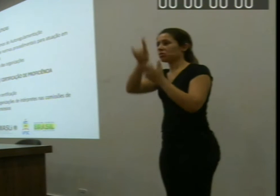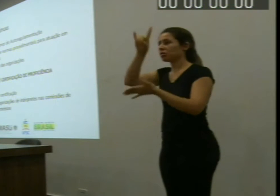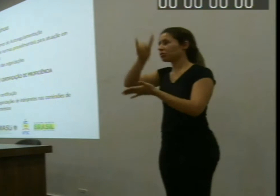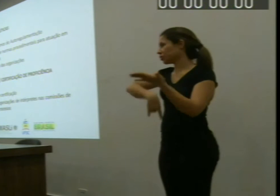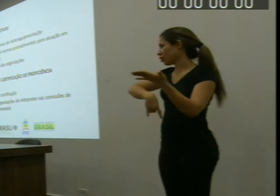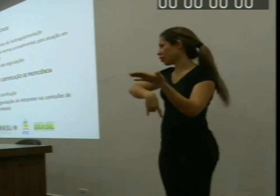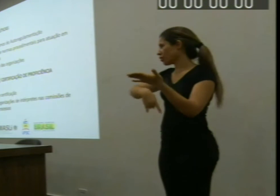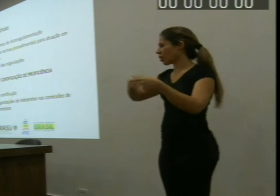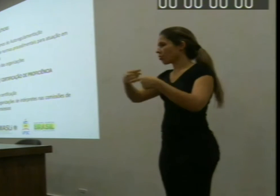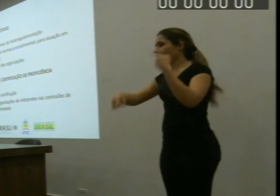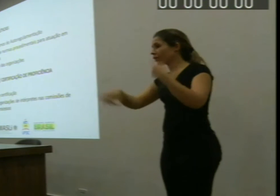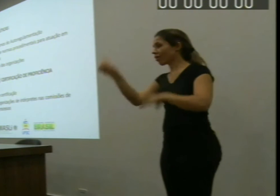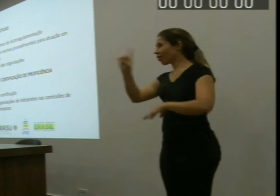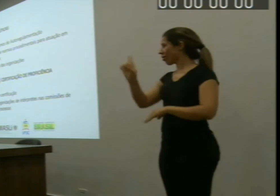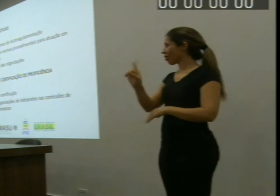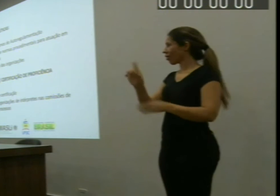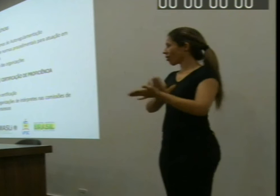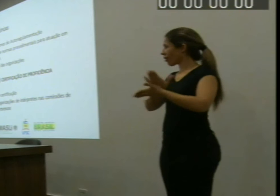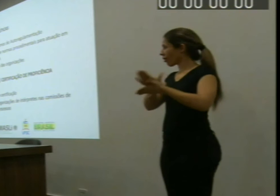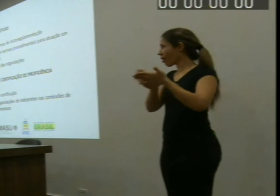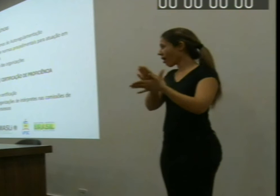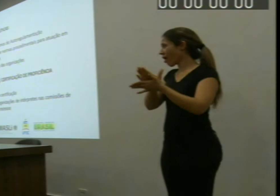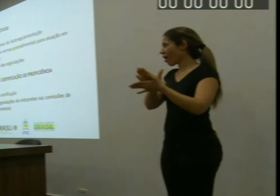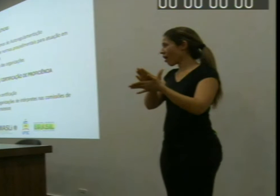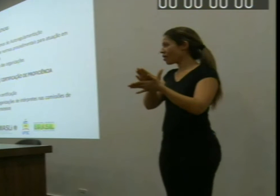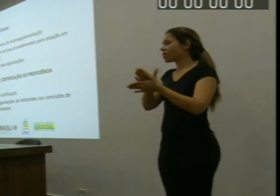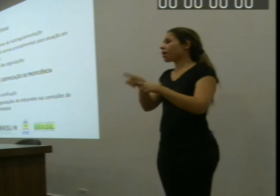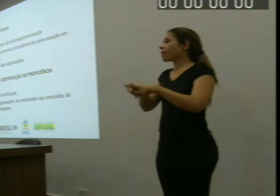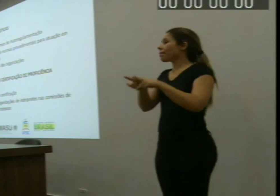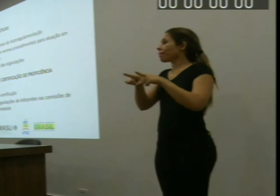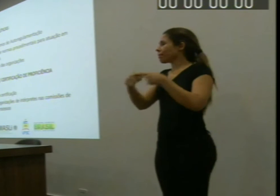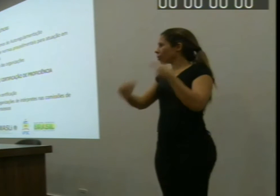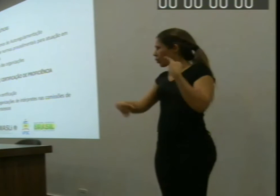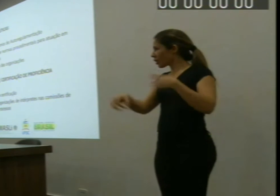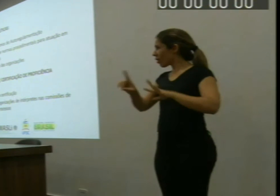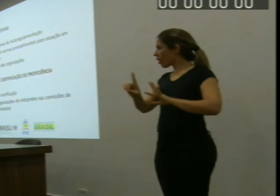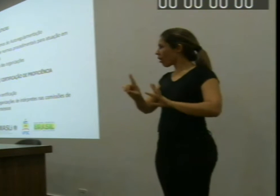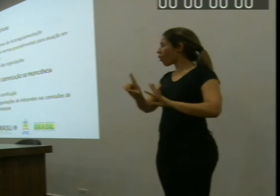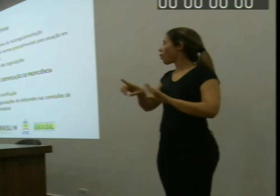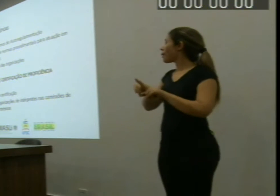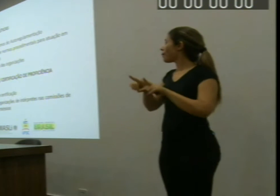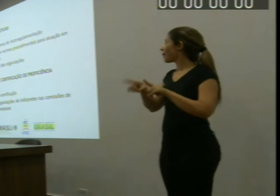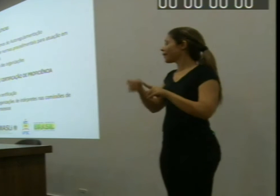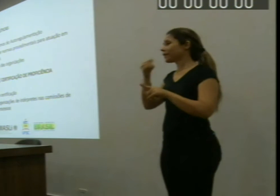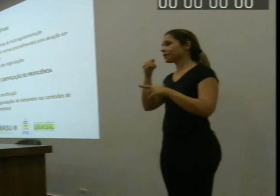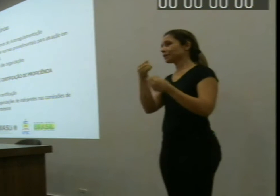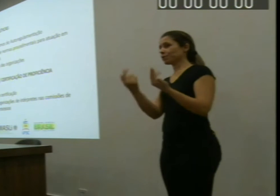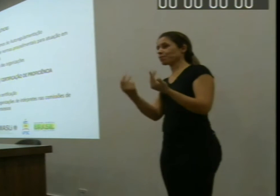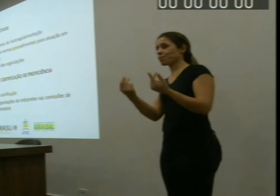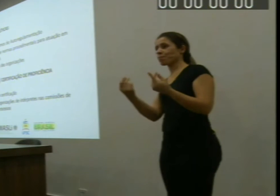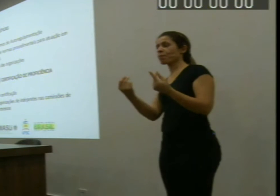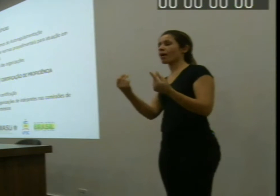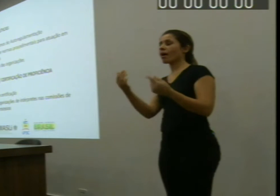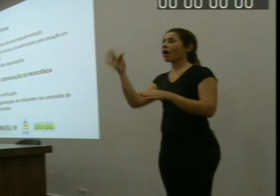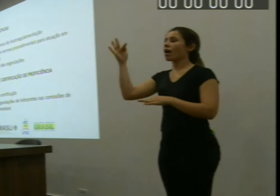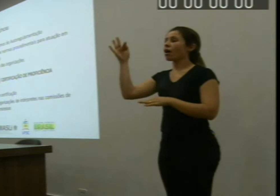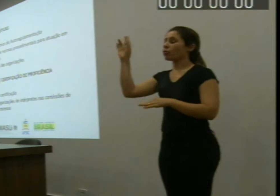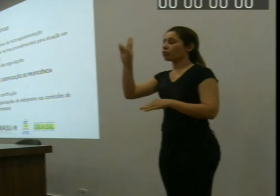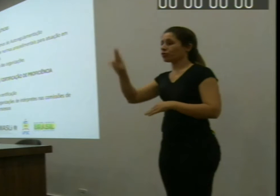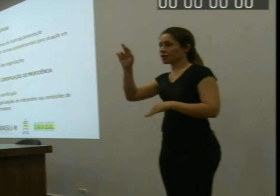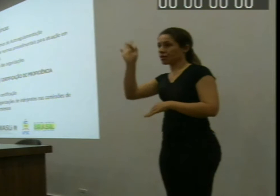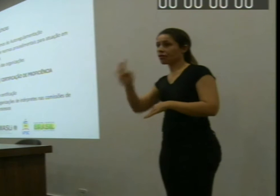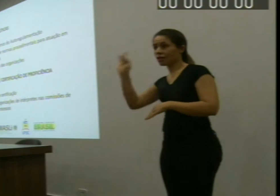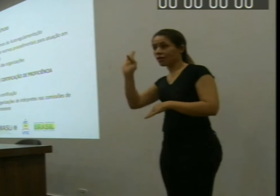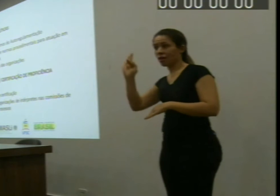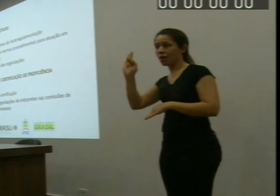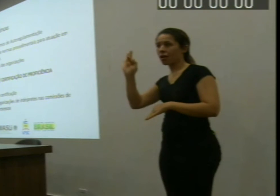proibido Não existe nada que impediria isso e uma certificação com a chancela de uma universidade federal ela também é Federal ela também é reconhecida no